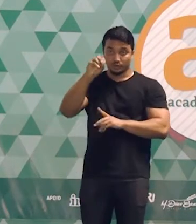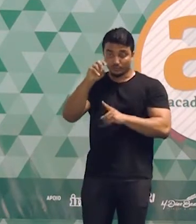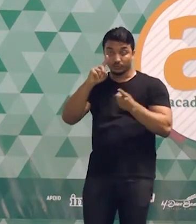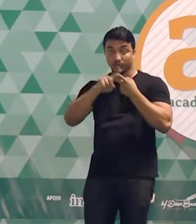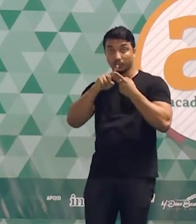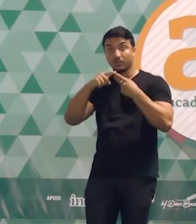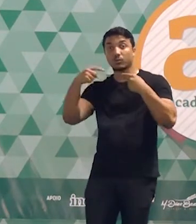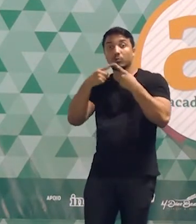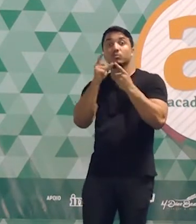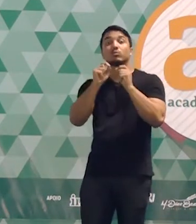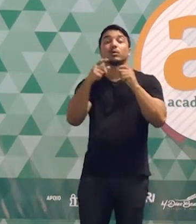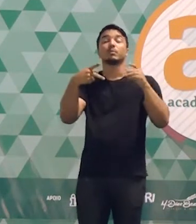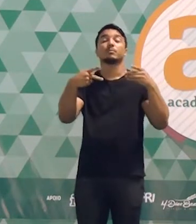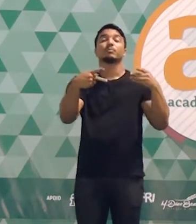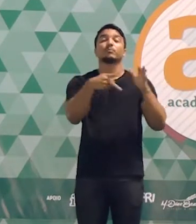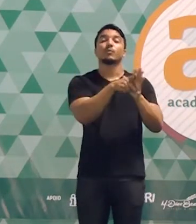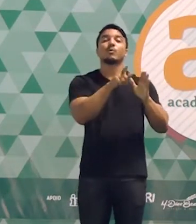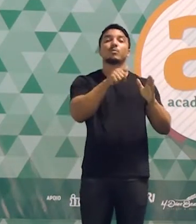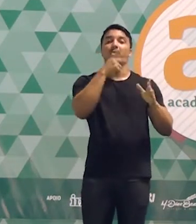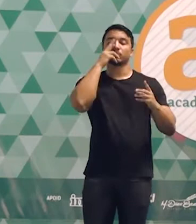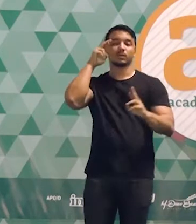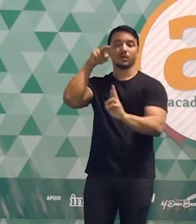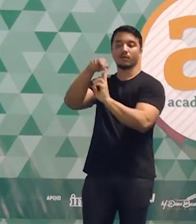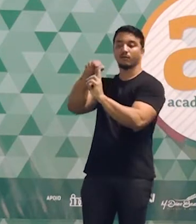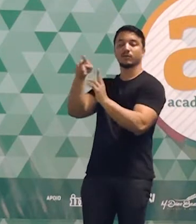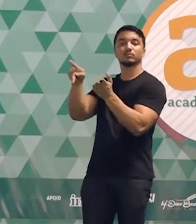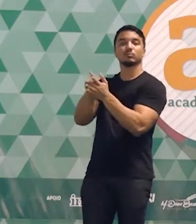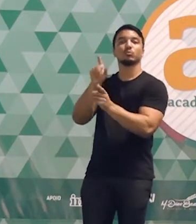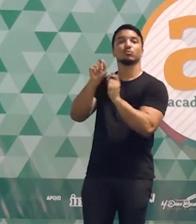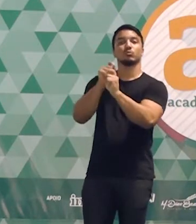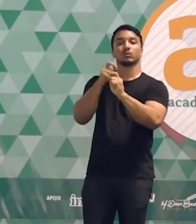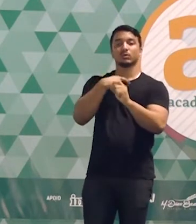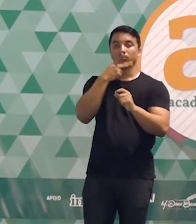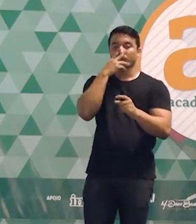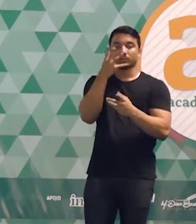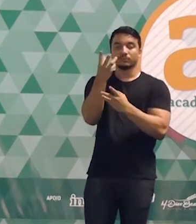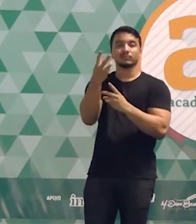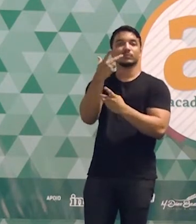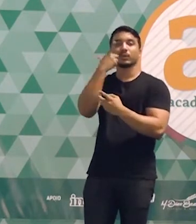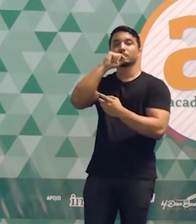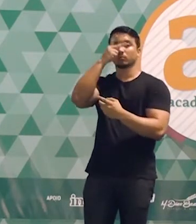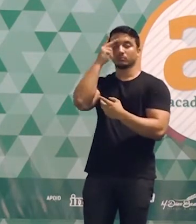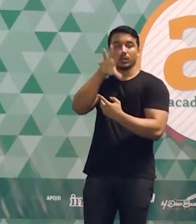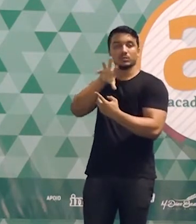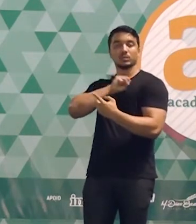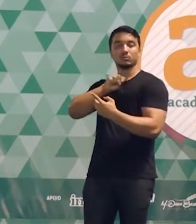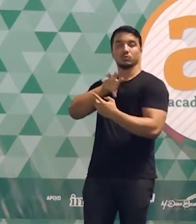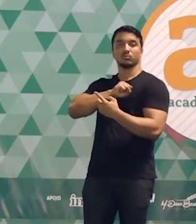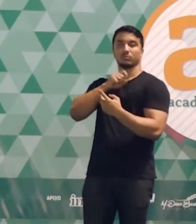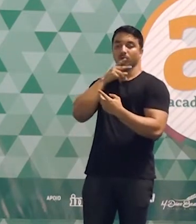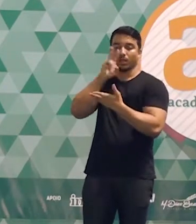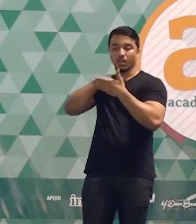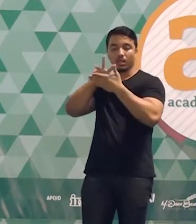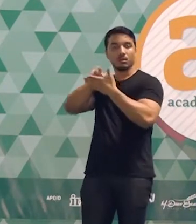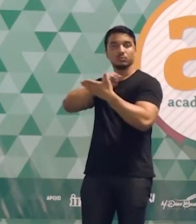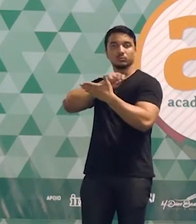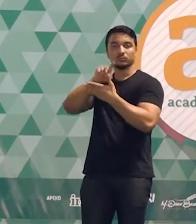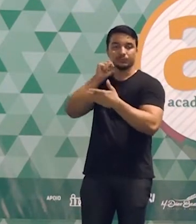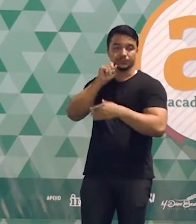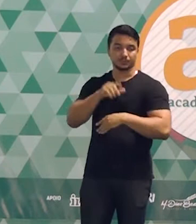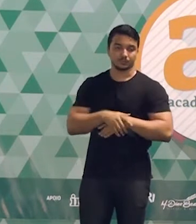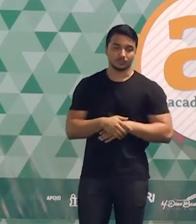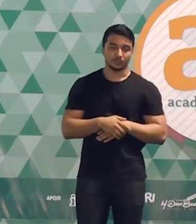injuntivos, também são textos que fazem referências diretas ao receptor da mensagem. Dá uma olhada no que vem